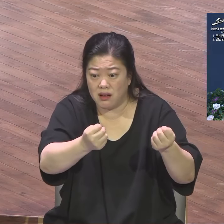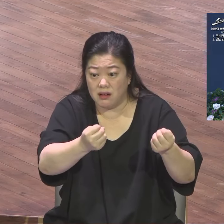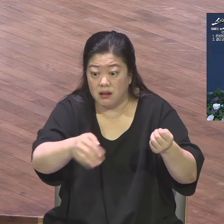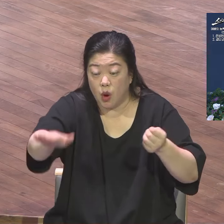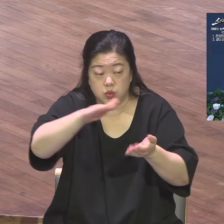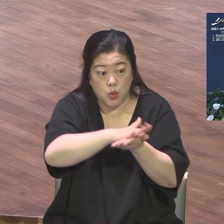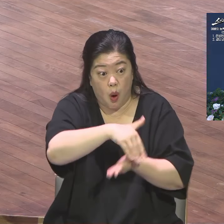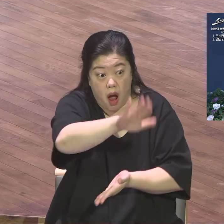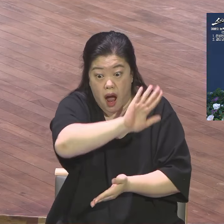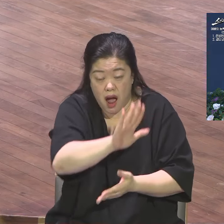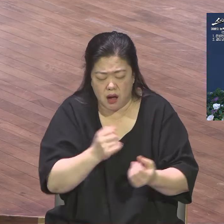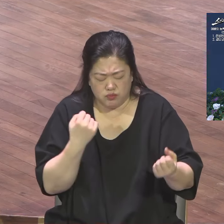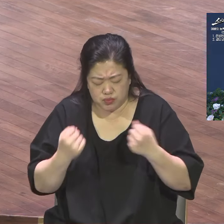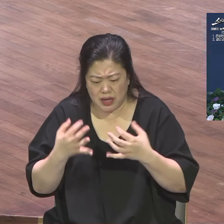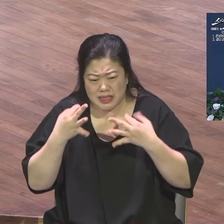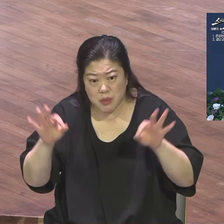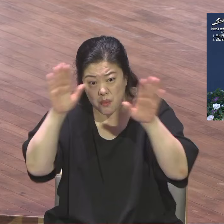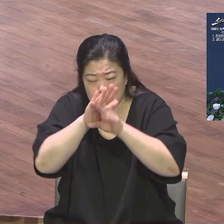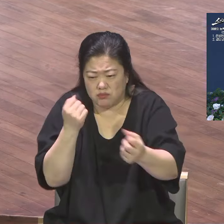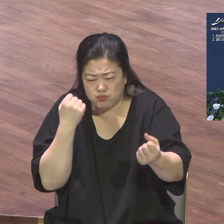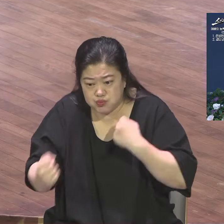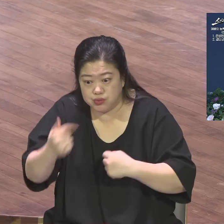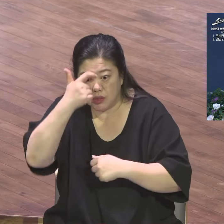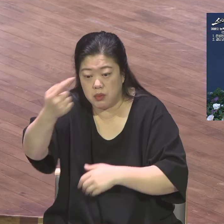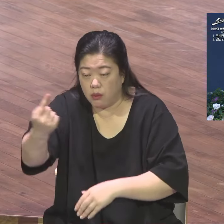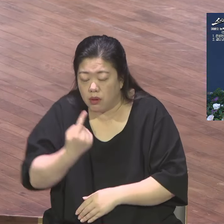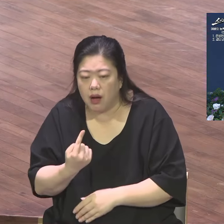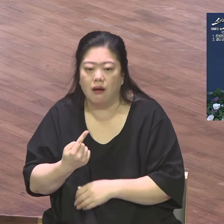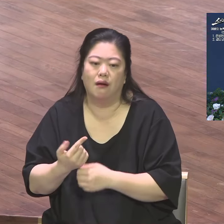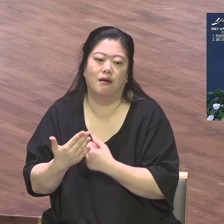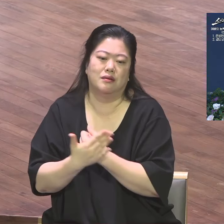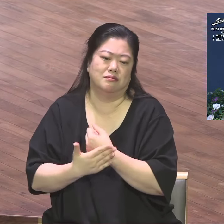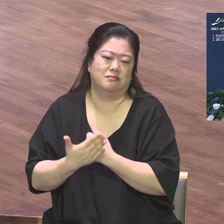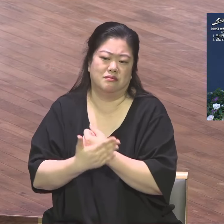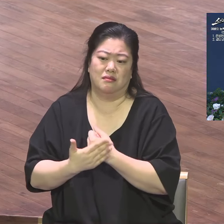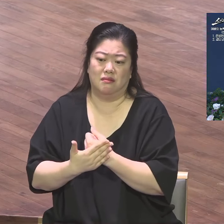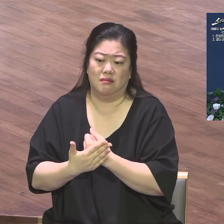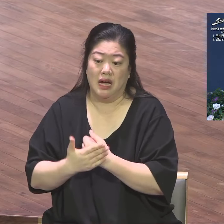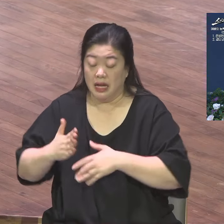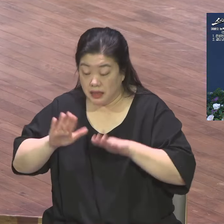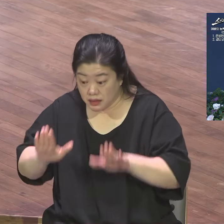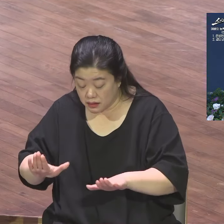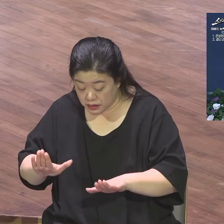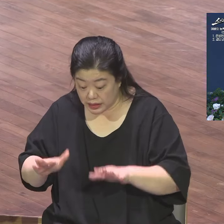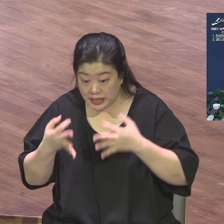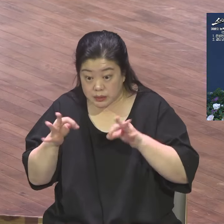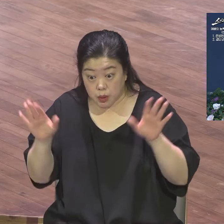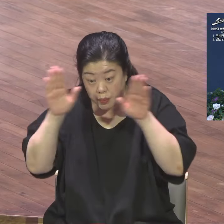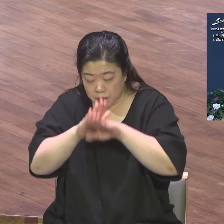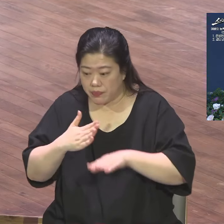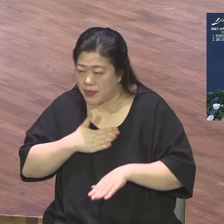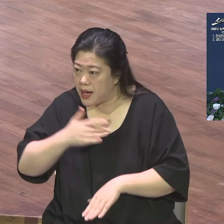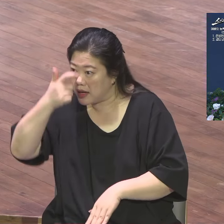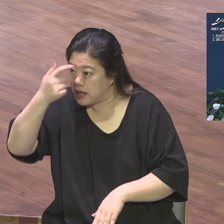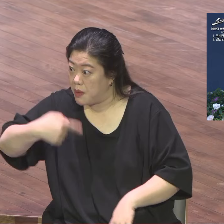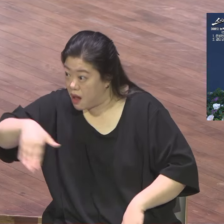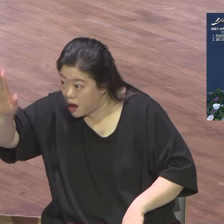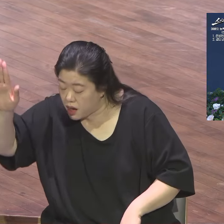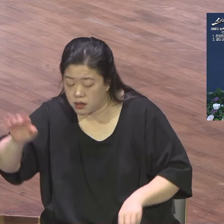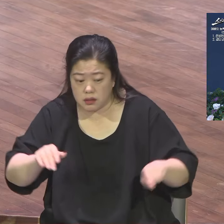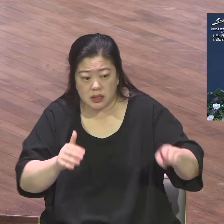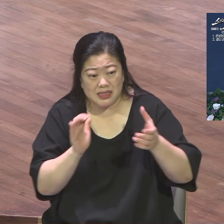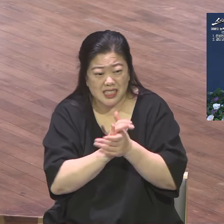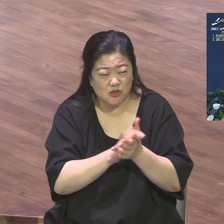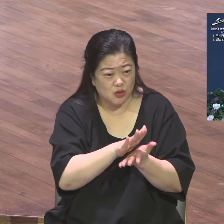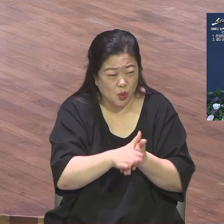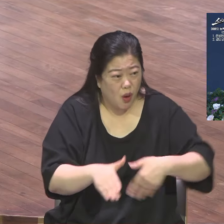이 특권이 얼마나 대단합니까? 같은 인간입니까? 같은 땅에 살지만 같은 사람입니까?